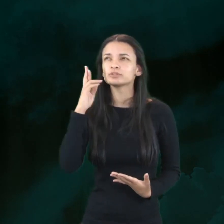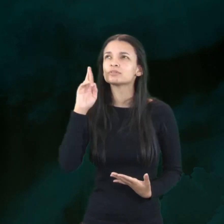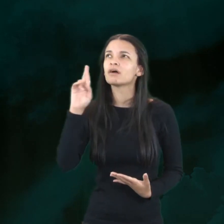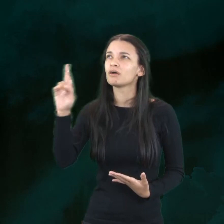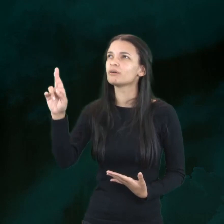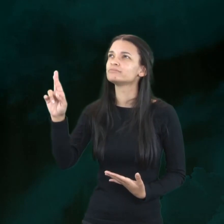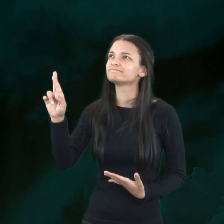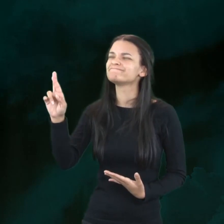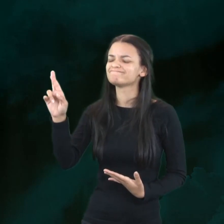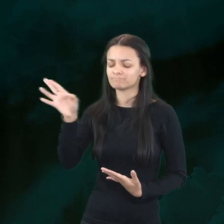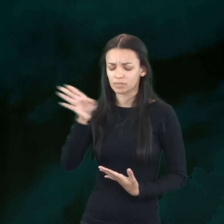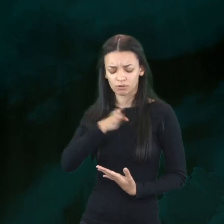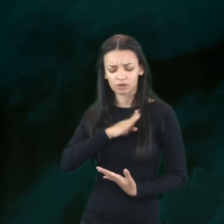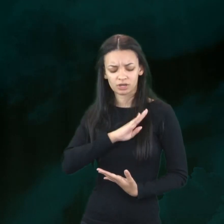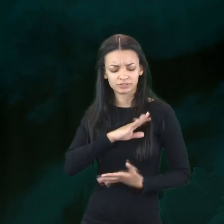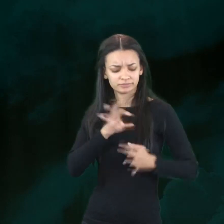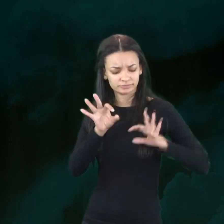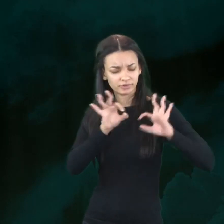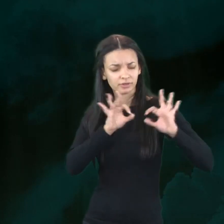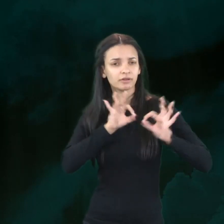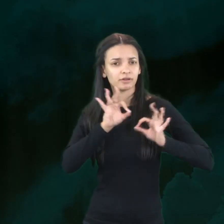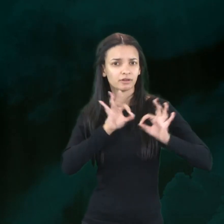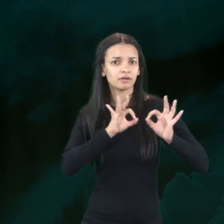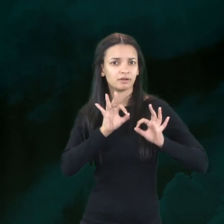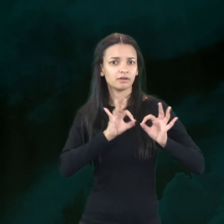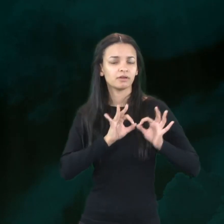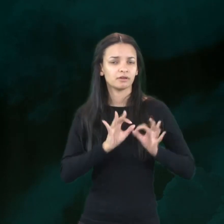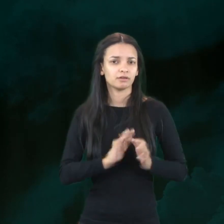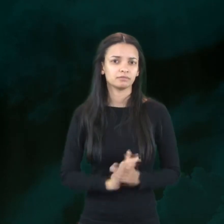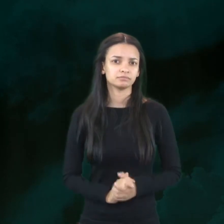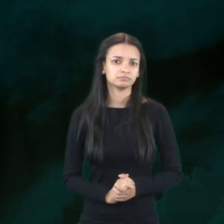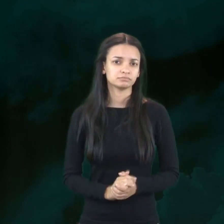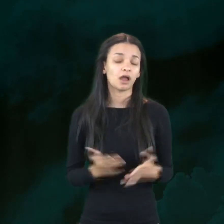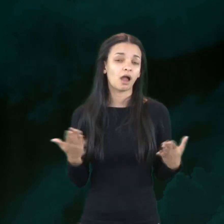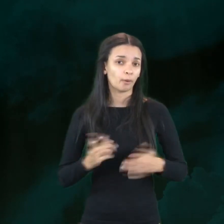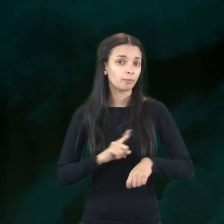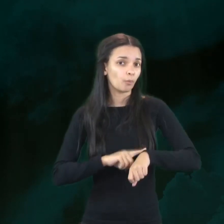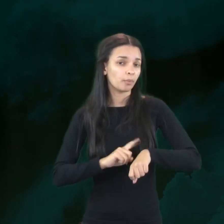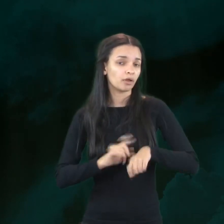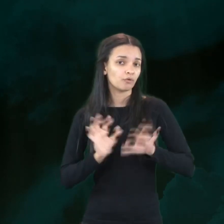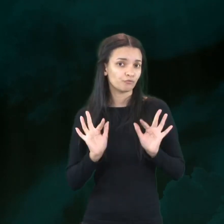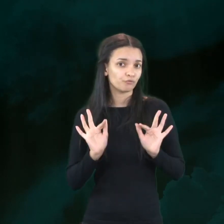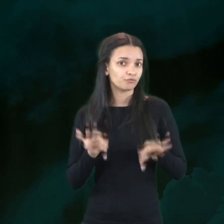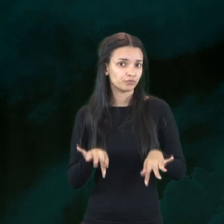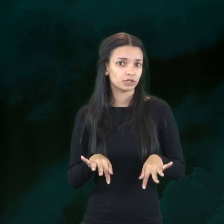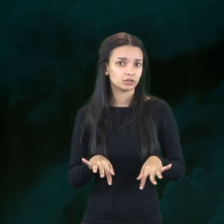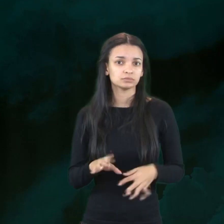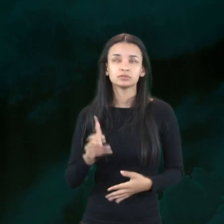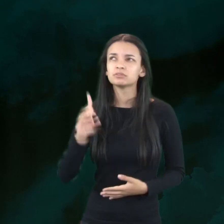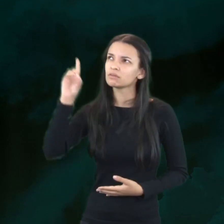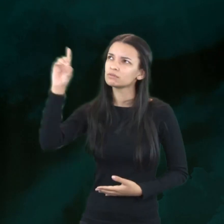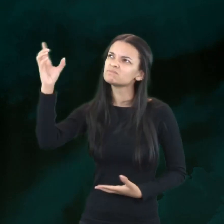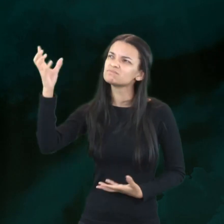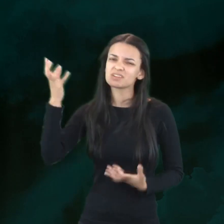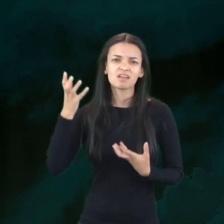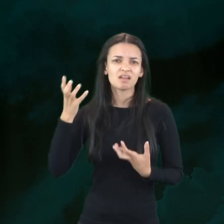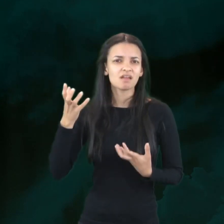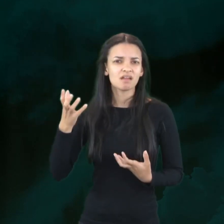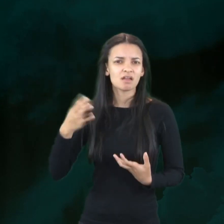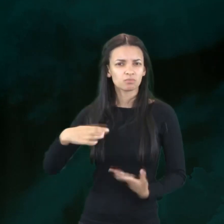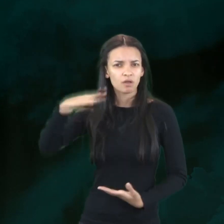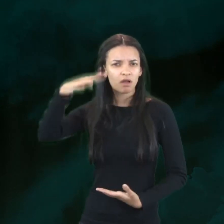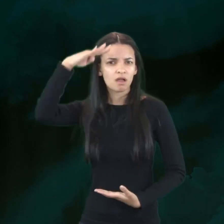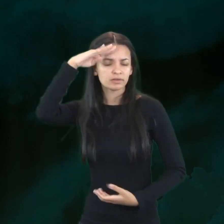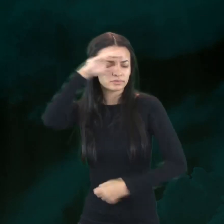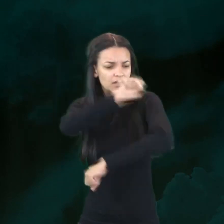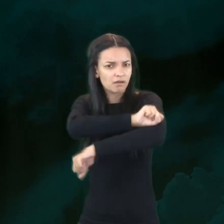trabalhar em nosso coração. Nessa época final, Deus quer levantar uma fortaleza em Sião, e essa